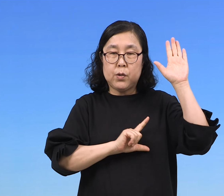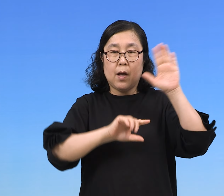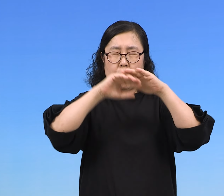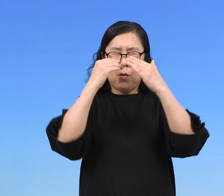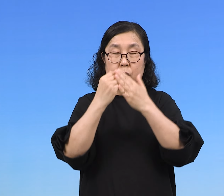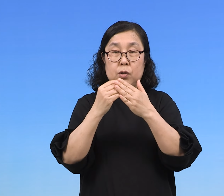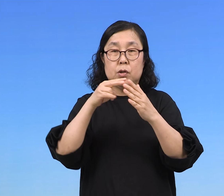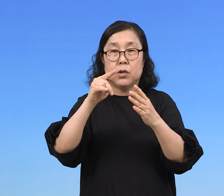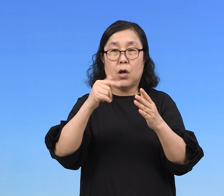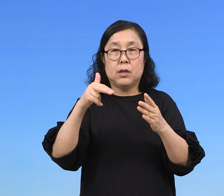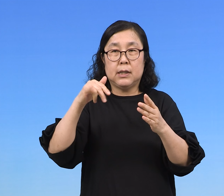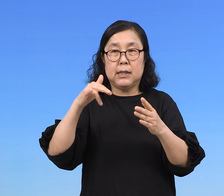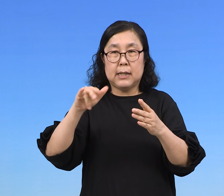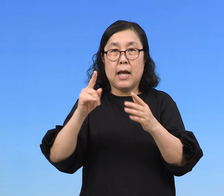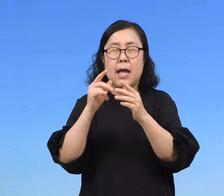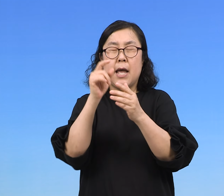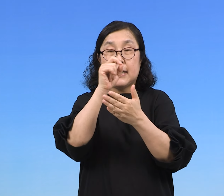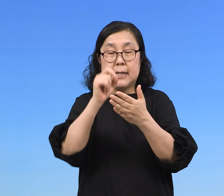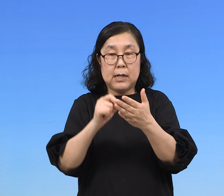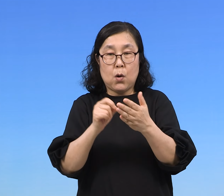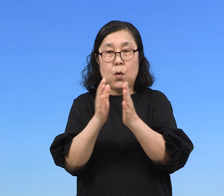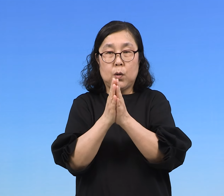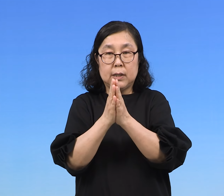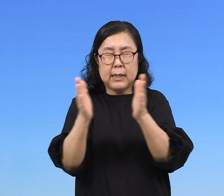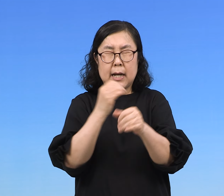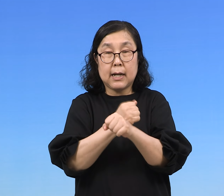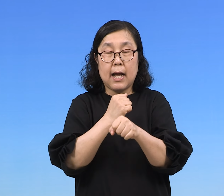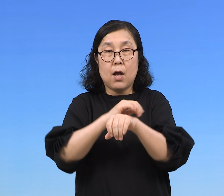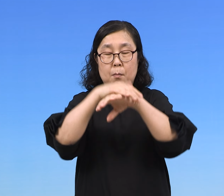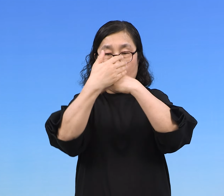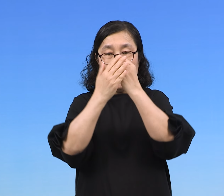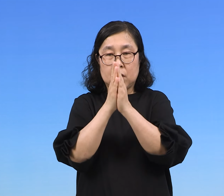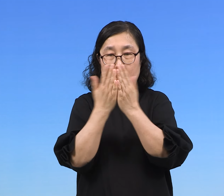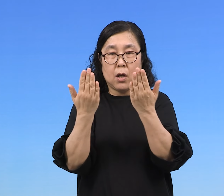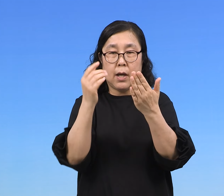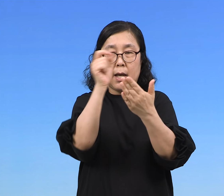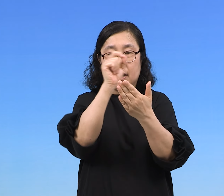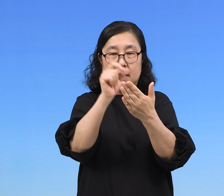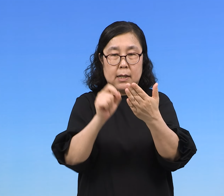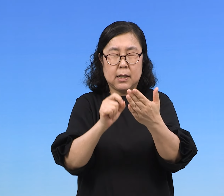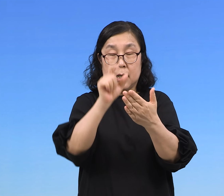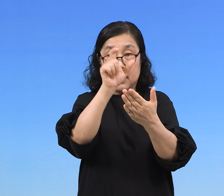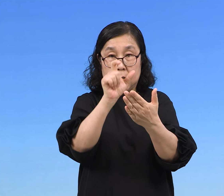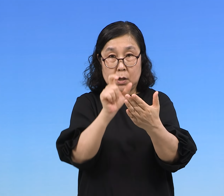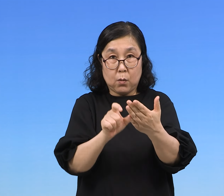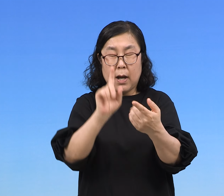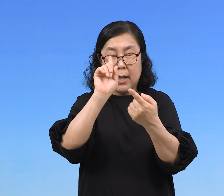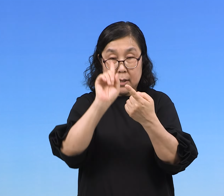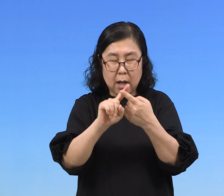모세와 모든 선지자의 글로 시작하여 그 다음 보세요, 모든 성경에 쓴 바